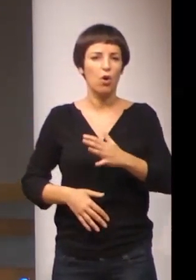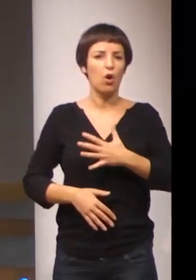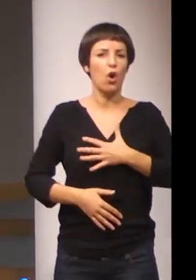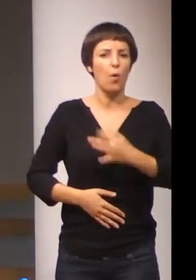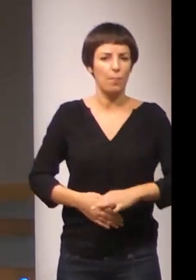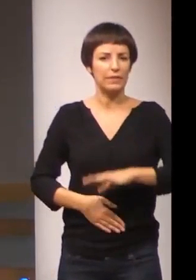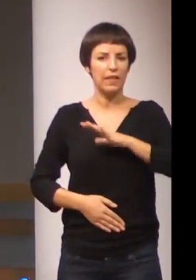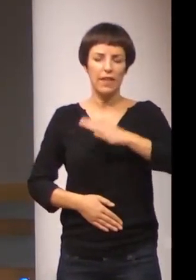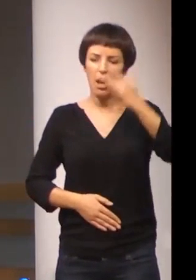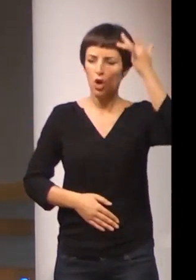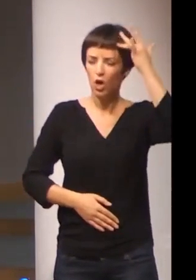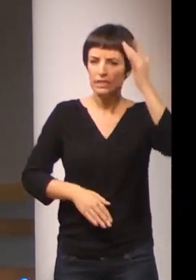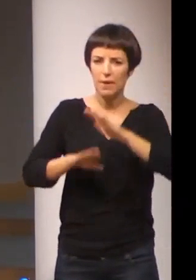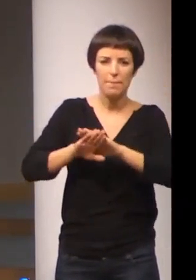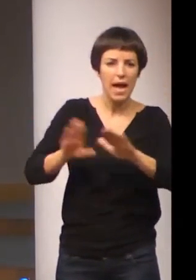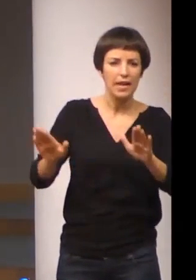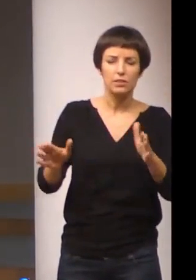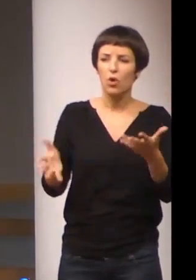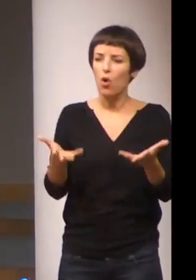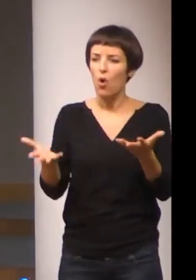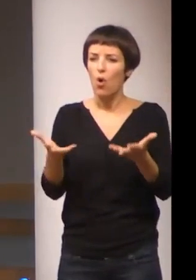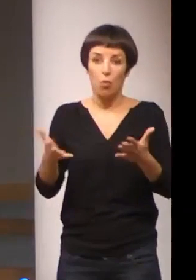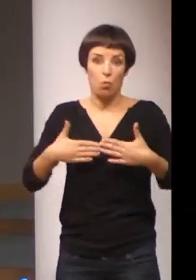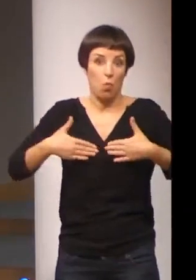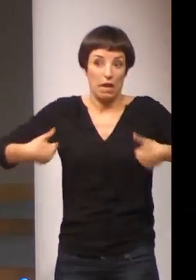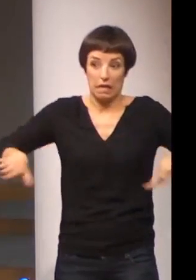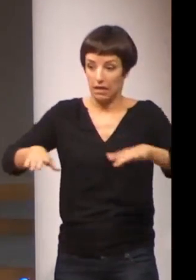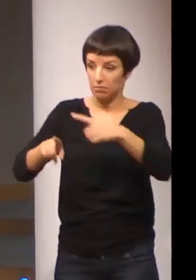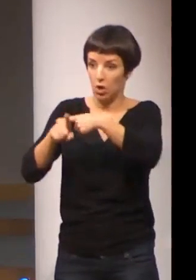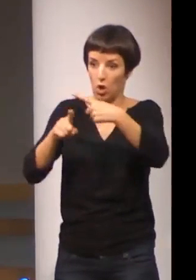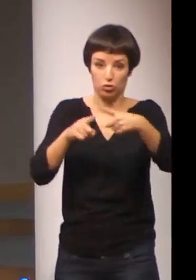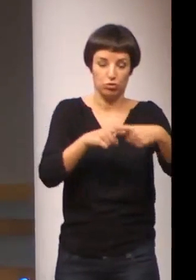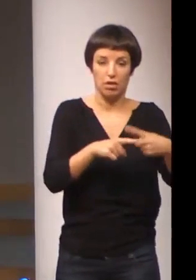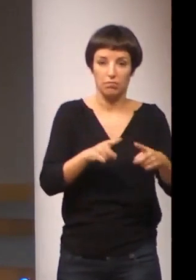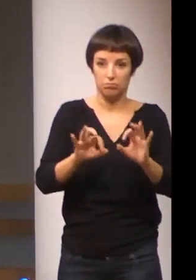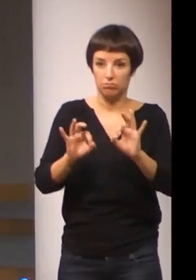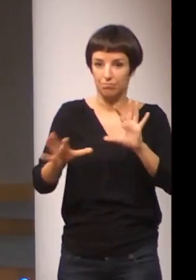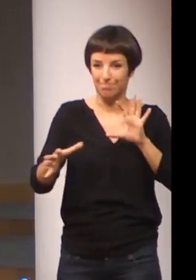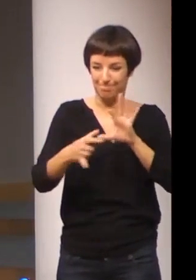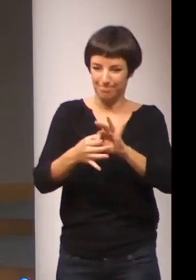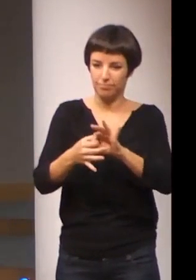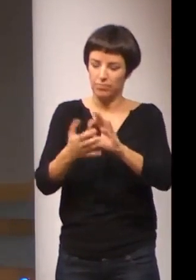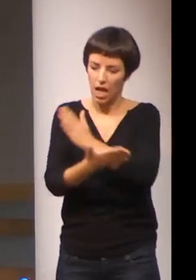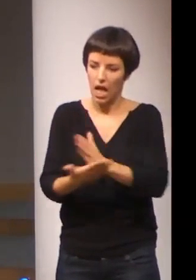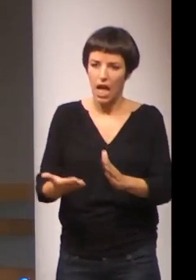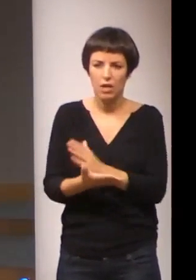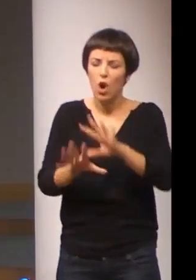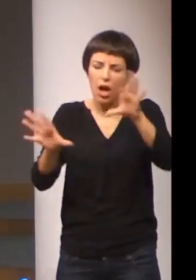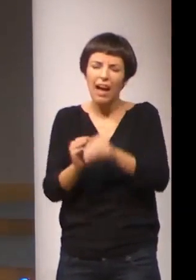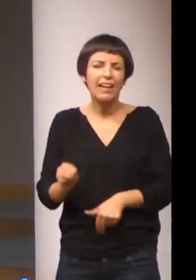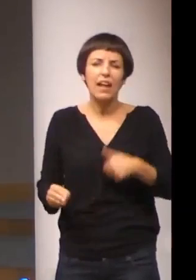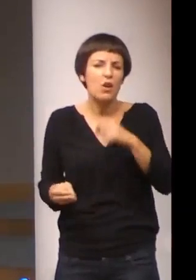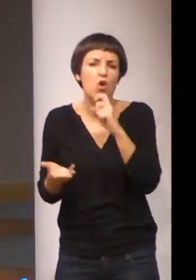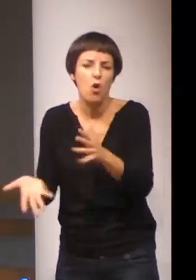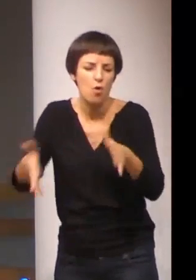cognitiva o de cualquier otro aspecto separado? Pues